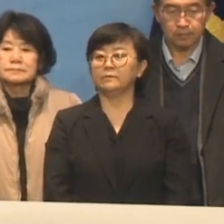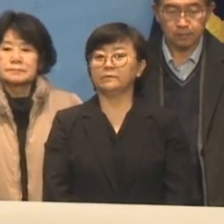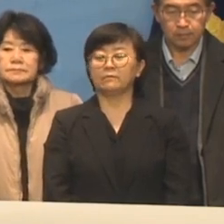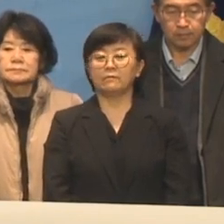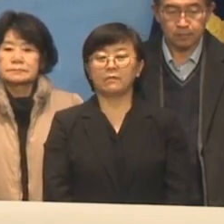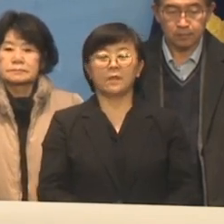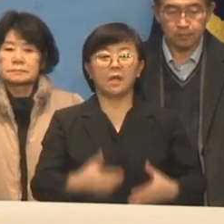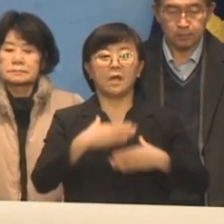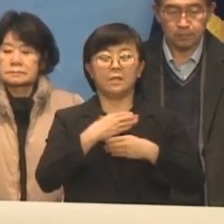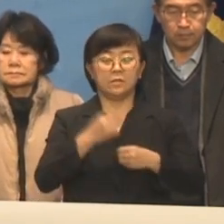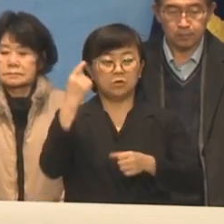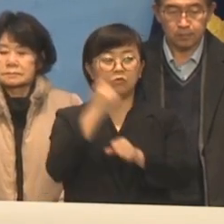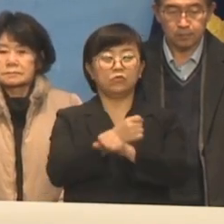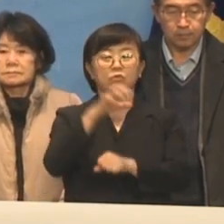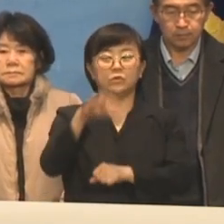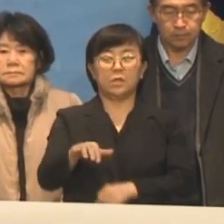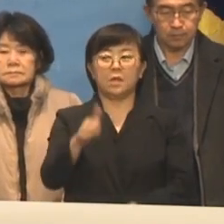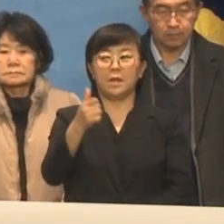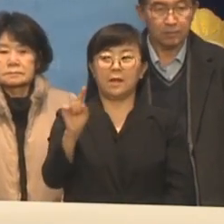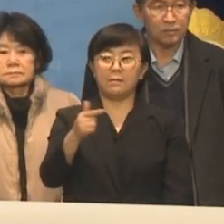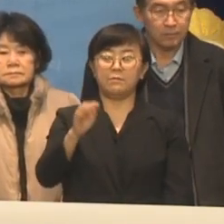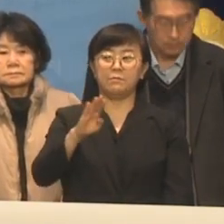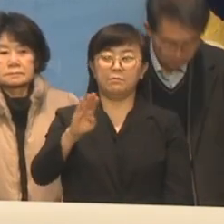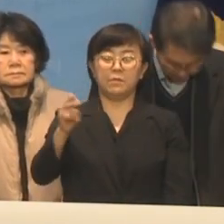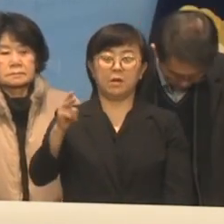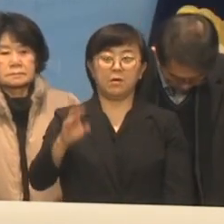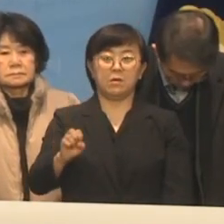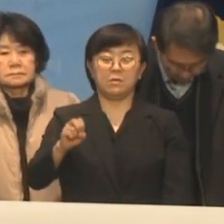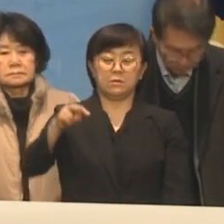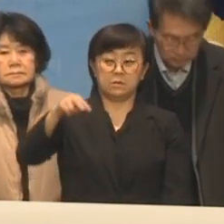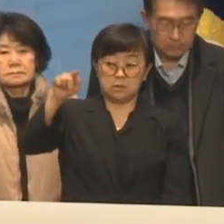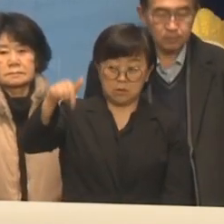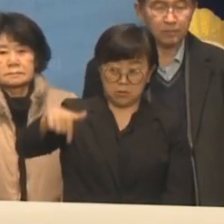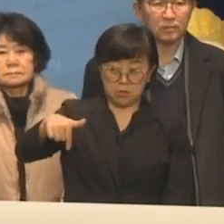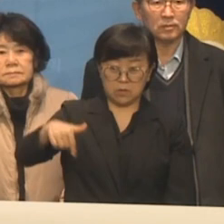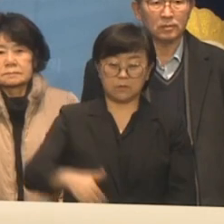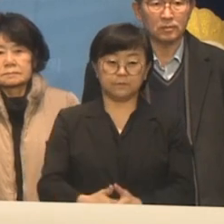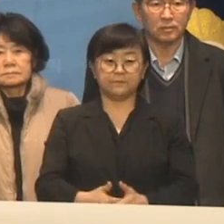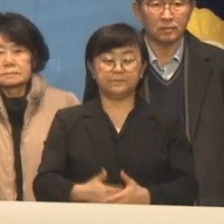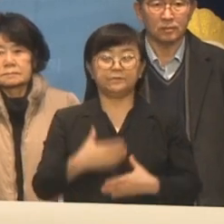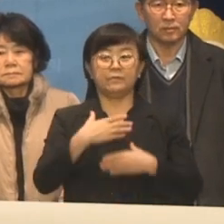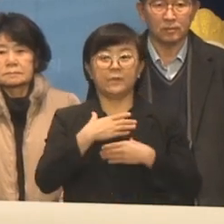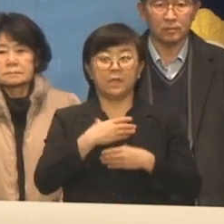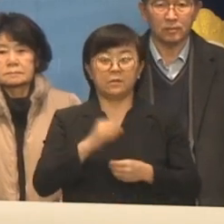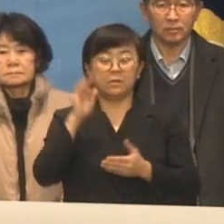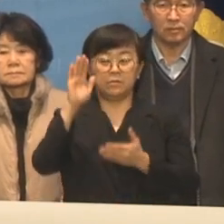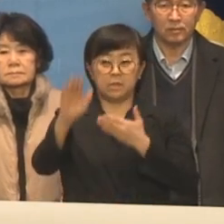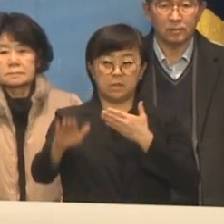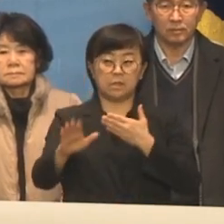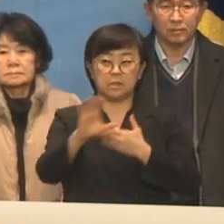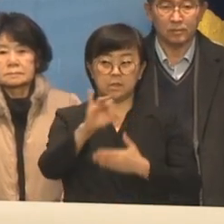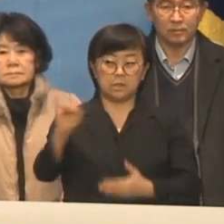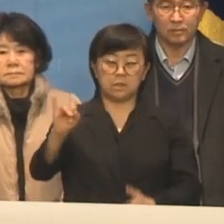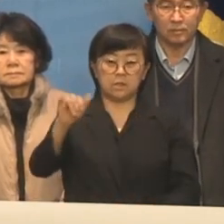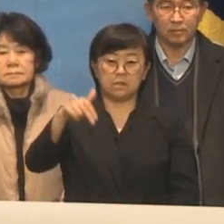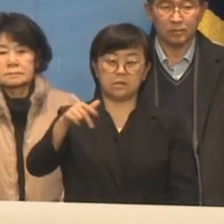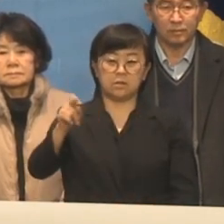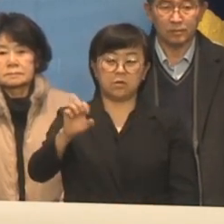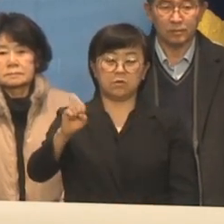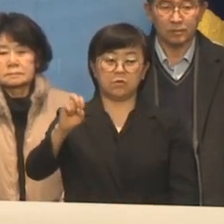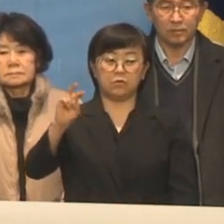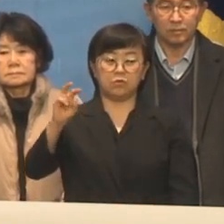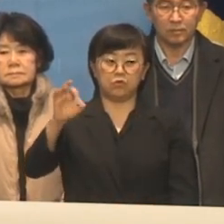원자력 안전연구소의 한병섭 소장님 모셨습니다. 원자력 안전과 미래의 이정윤 대표님